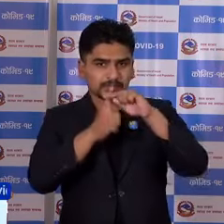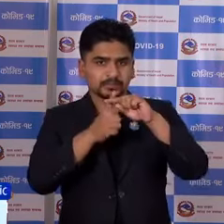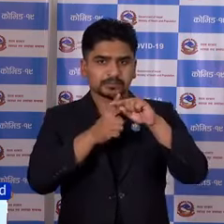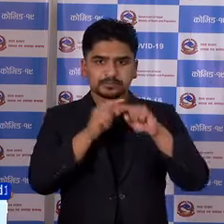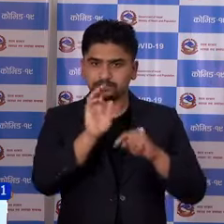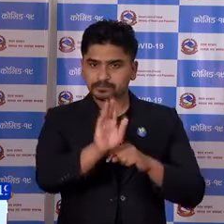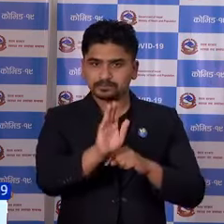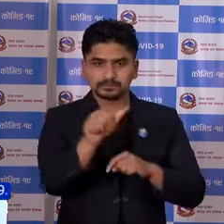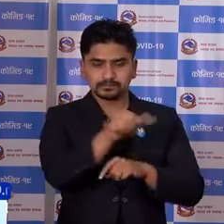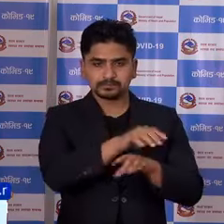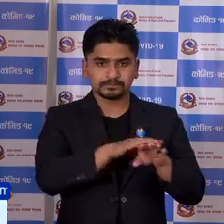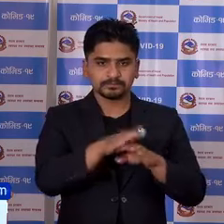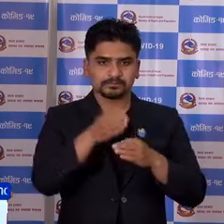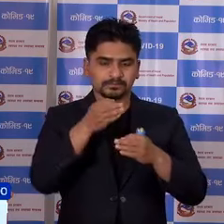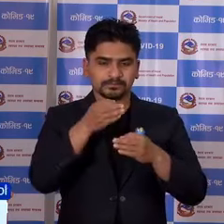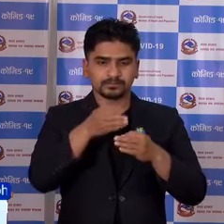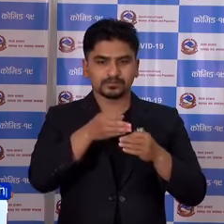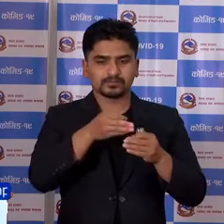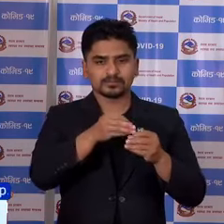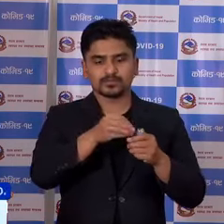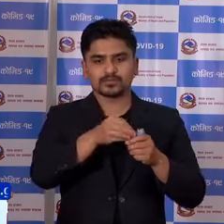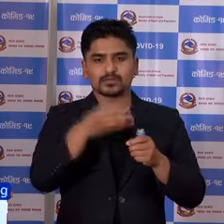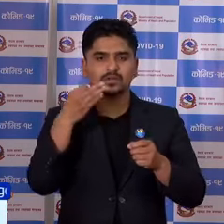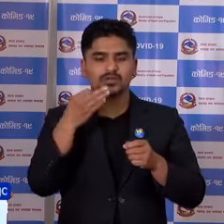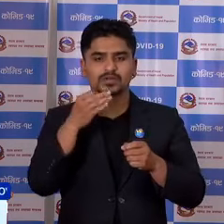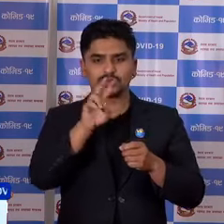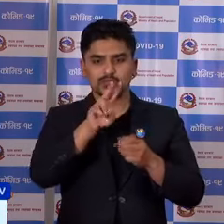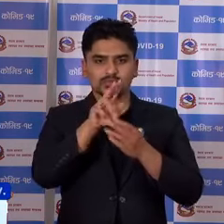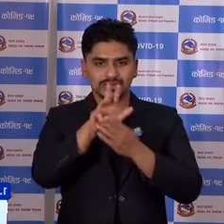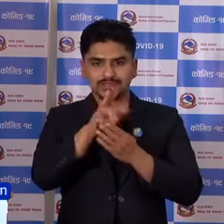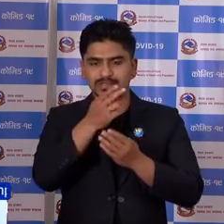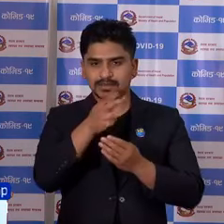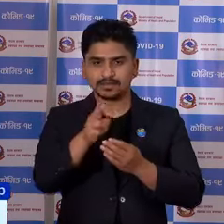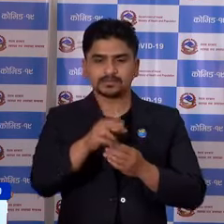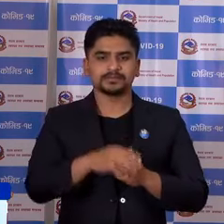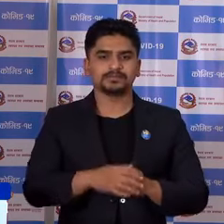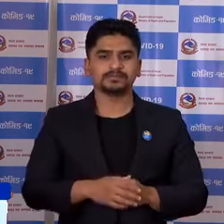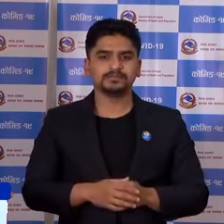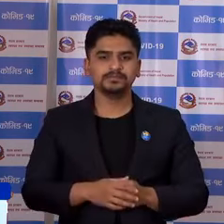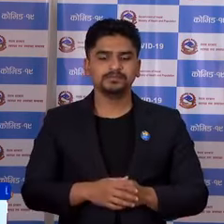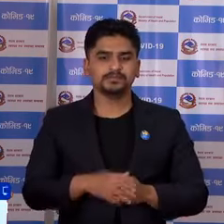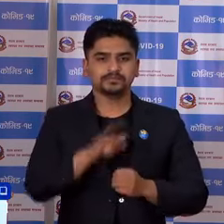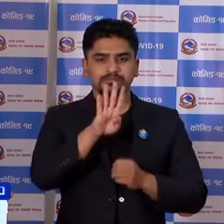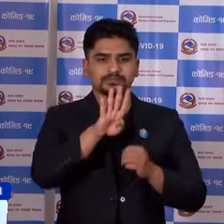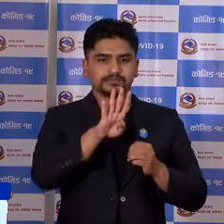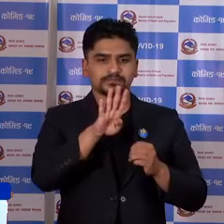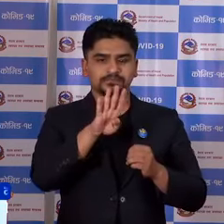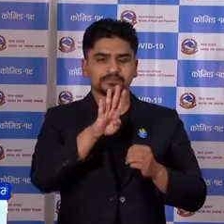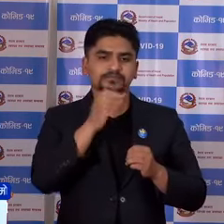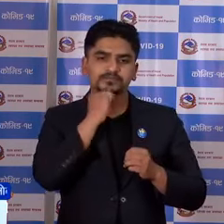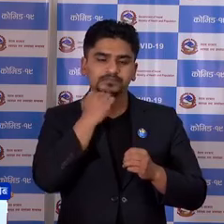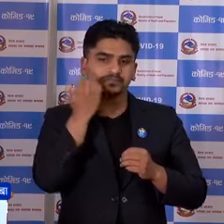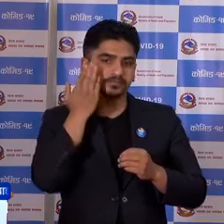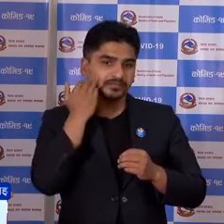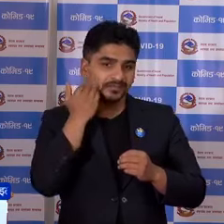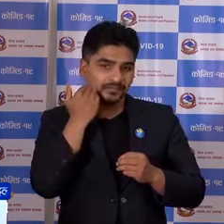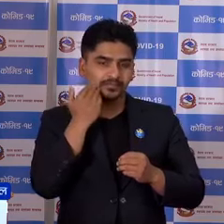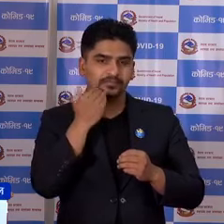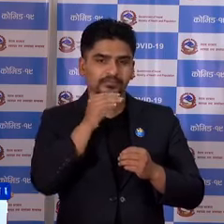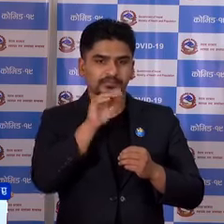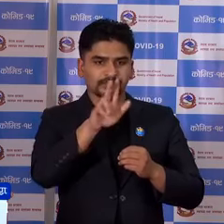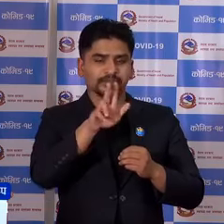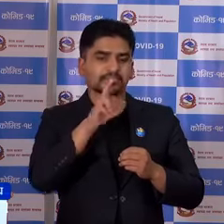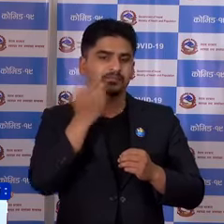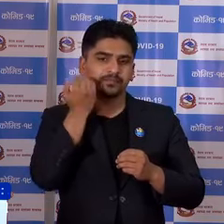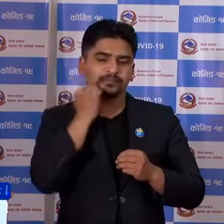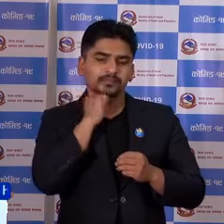छ। उहाँहरू धनुषाका 29 जना हुनुहुन्छ, 4 वर्षीय बालिका, 8 वर्षीय